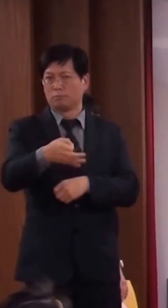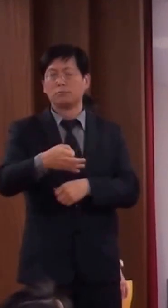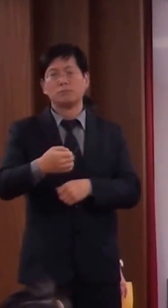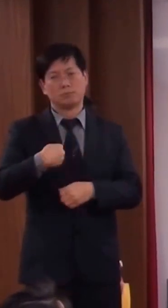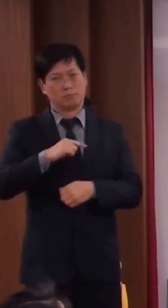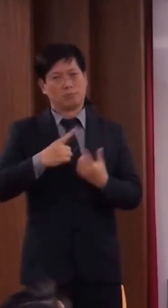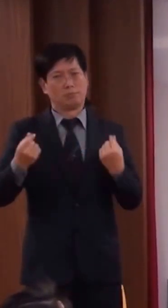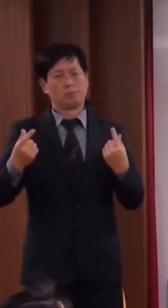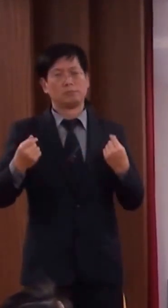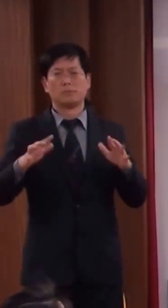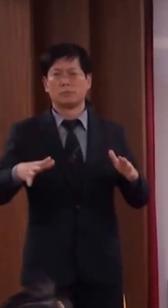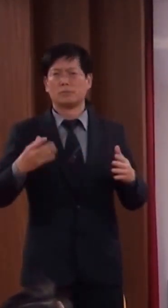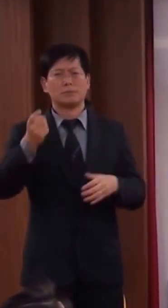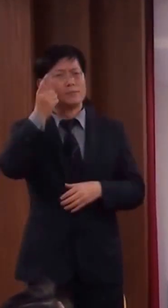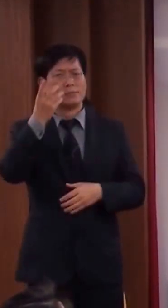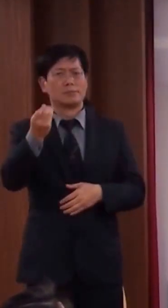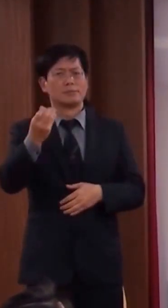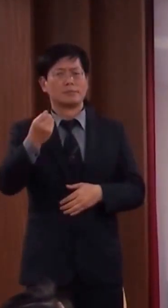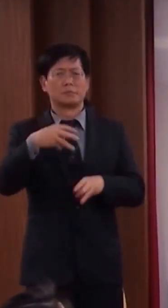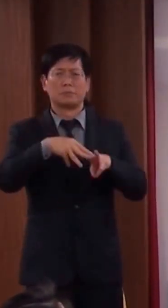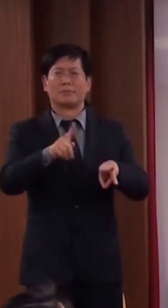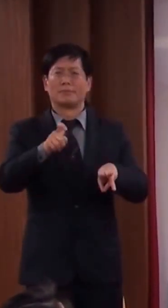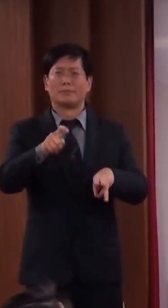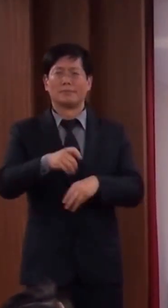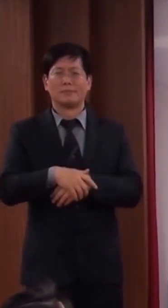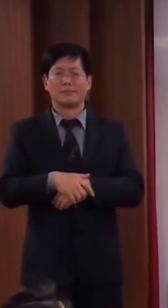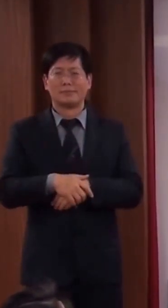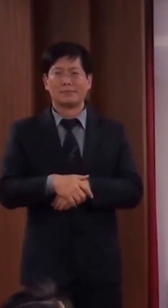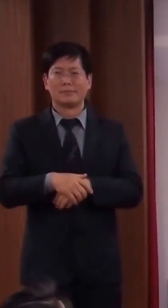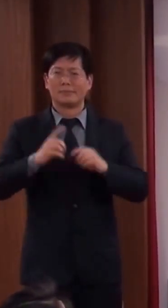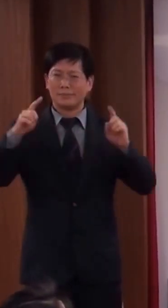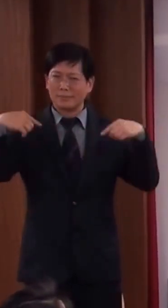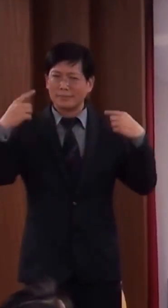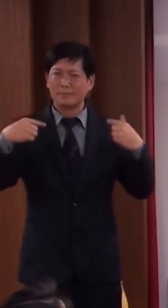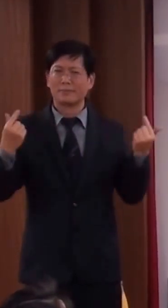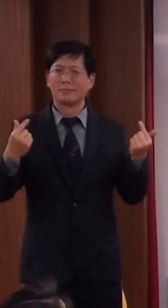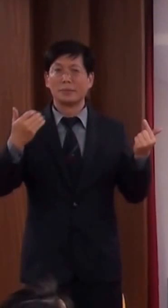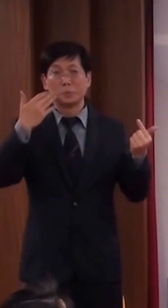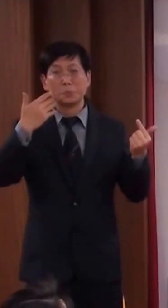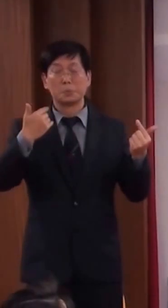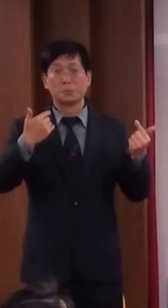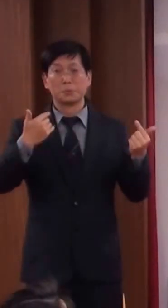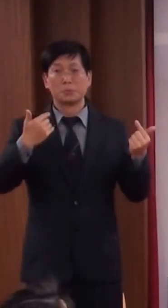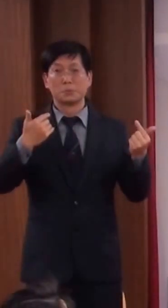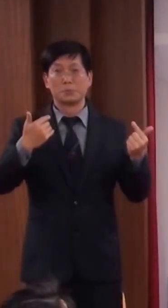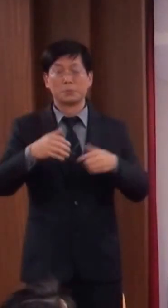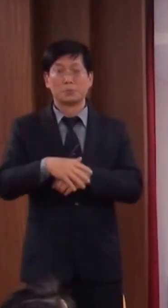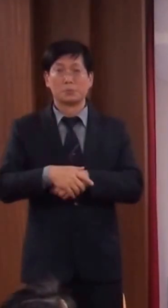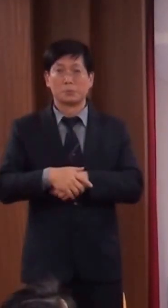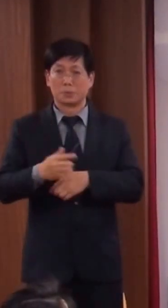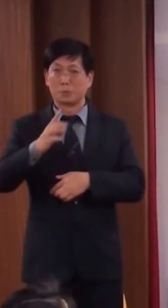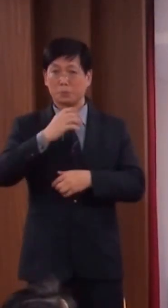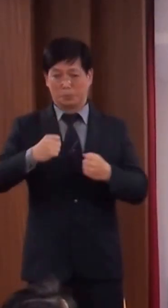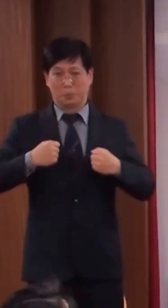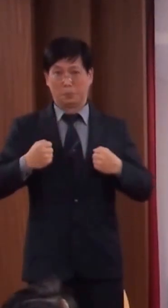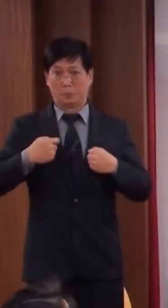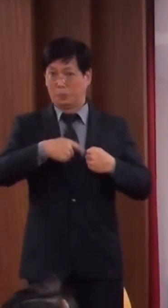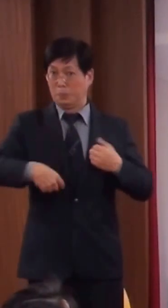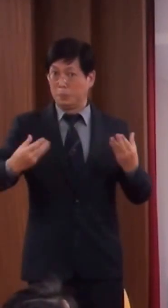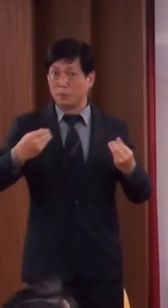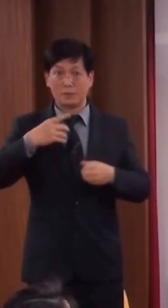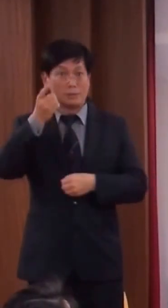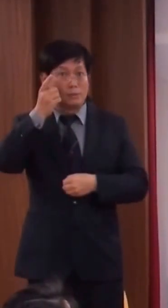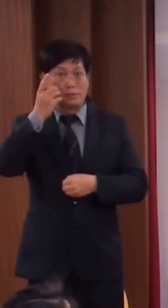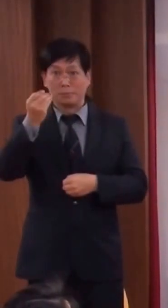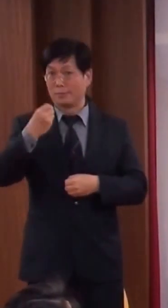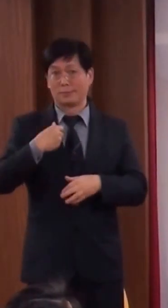是用这招。 啊，我们现在没有手机出不了门啊。现在有时候哈，没有练胸肌，没有练腹肌是没关系，没有练手